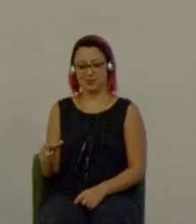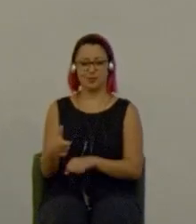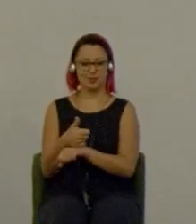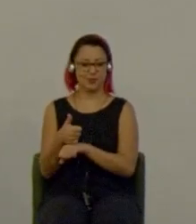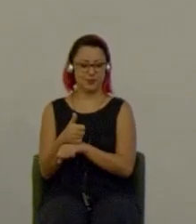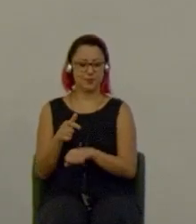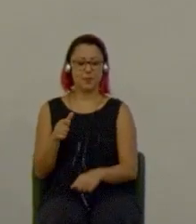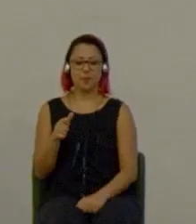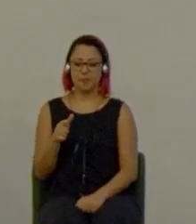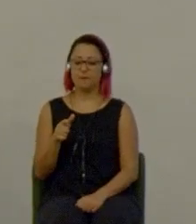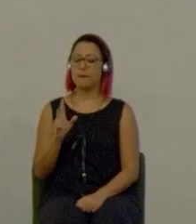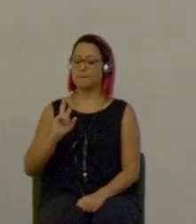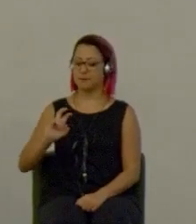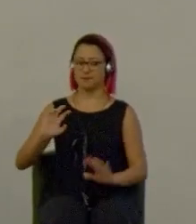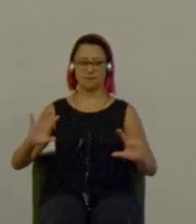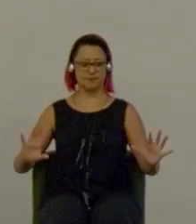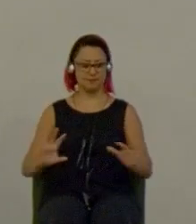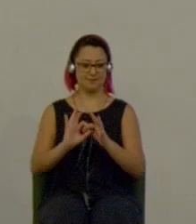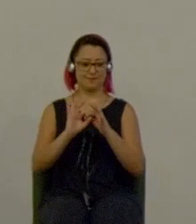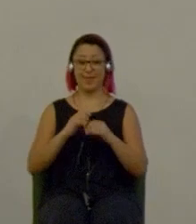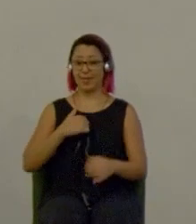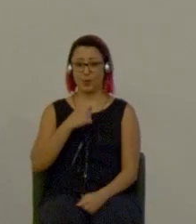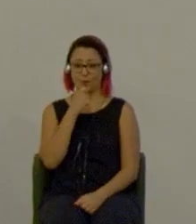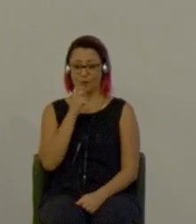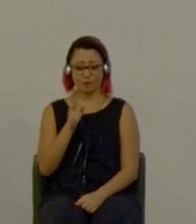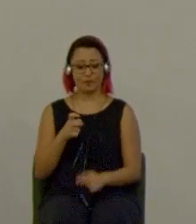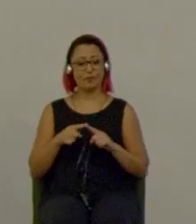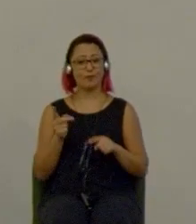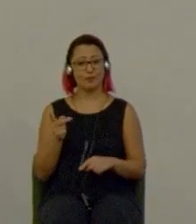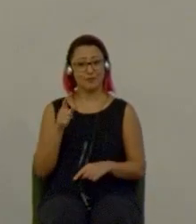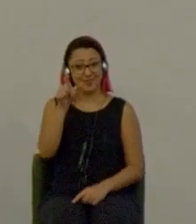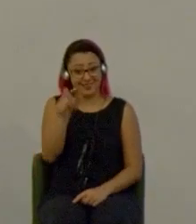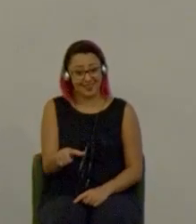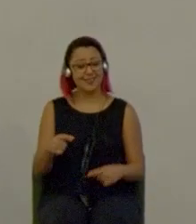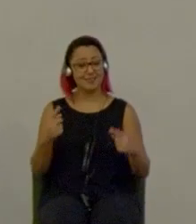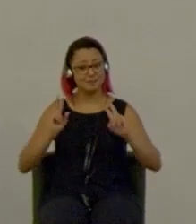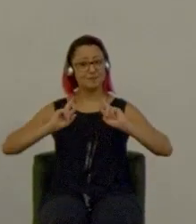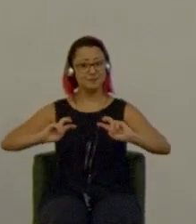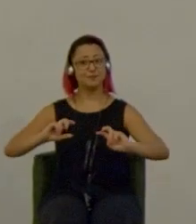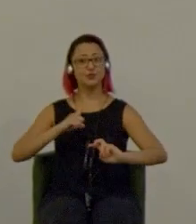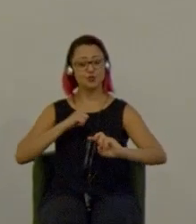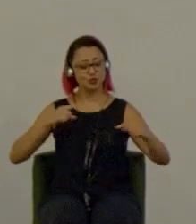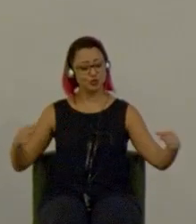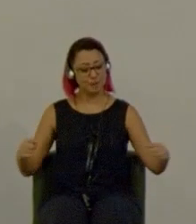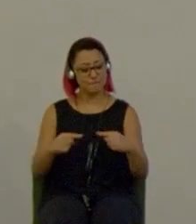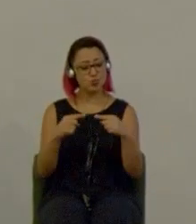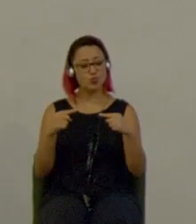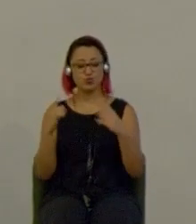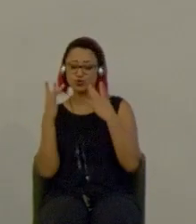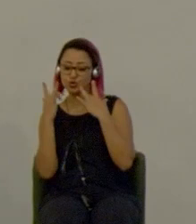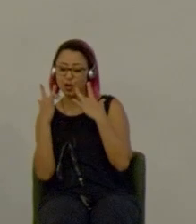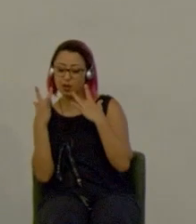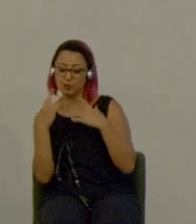la recherche et la scène. Parce que lui, il s'intéressait à la mise en scène de la science et à la science